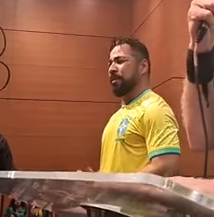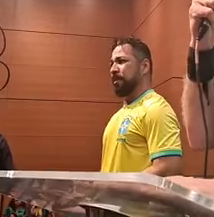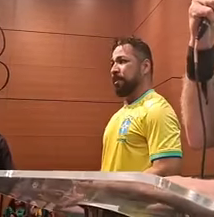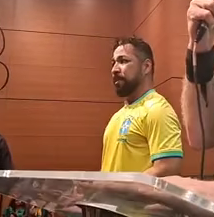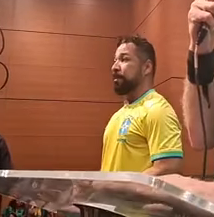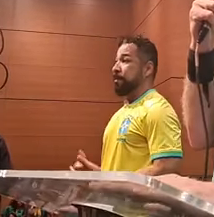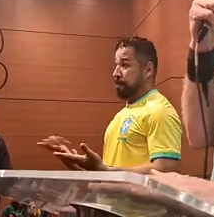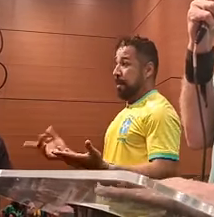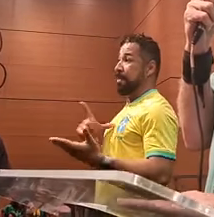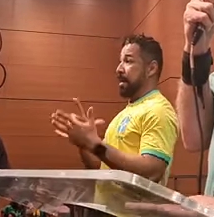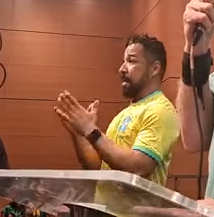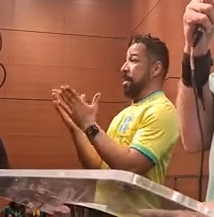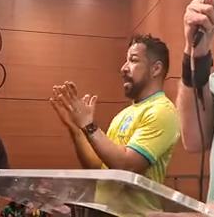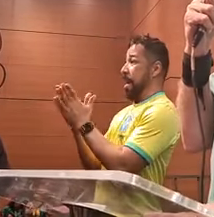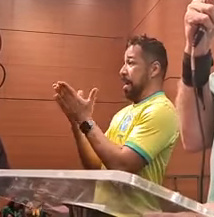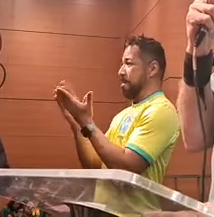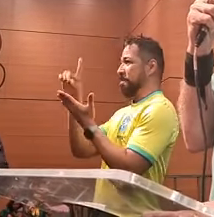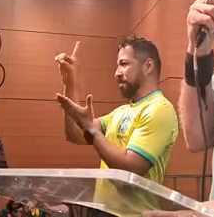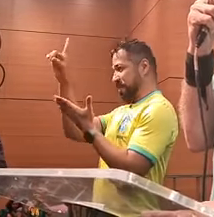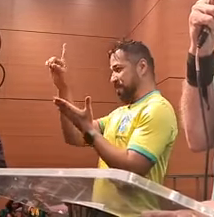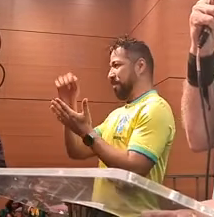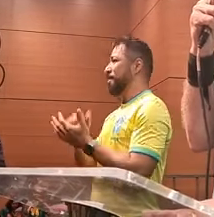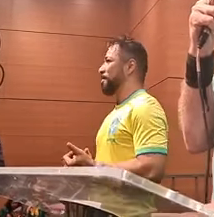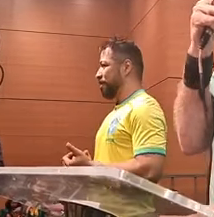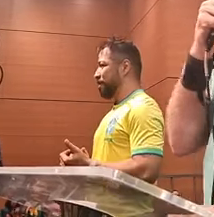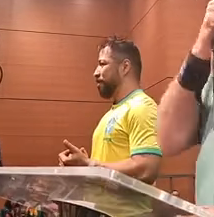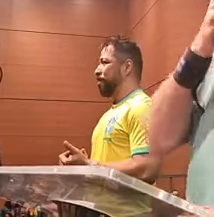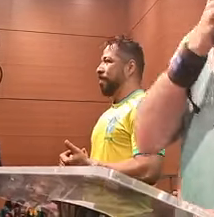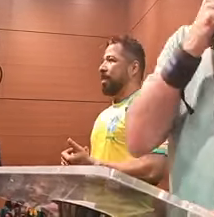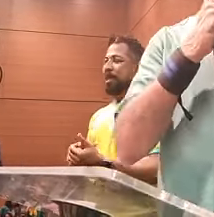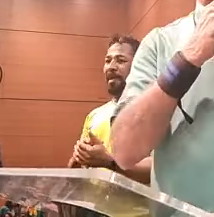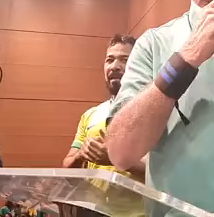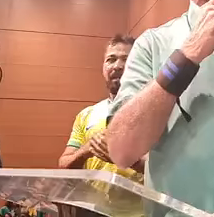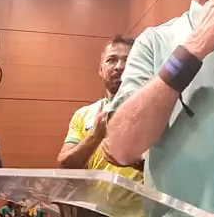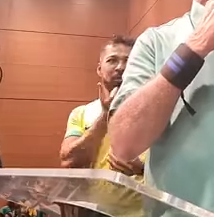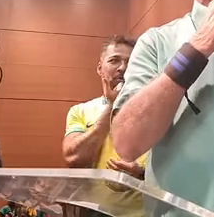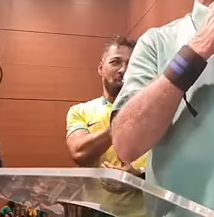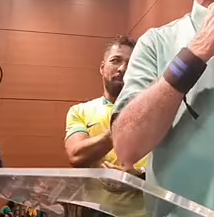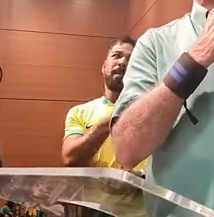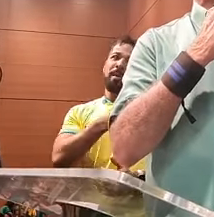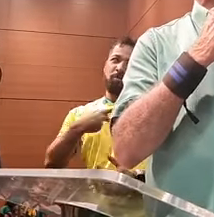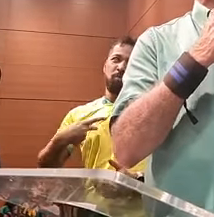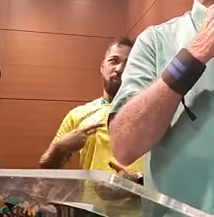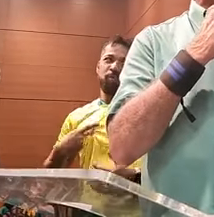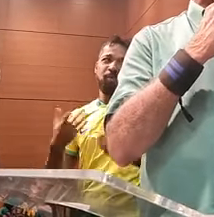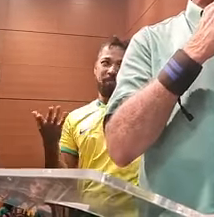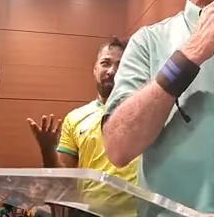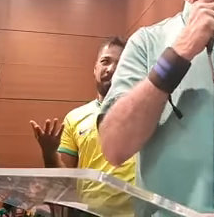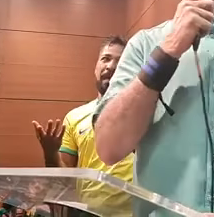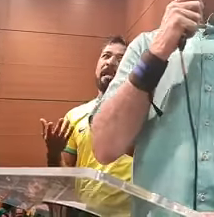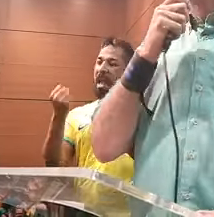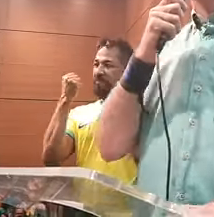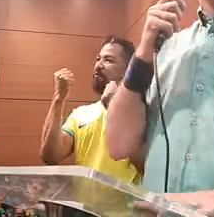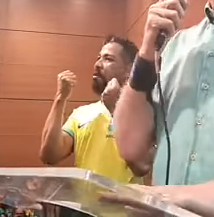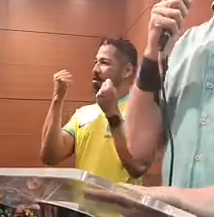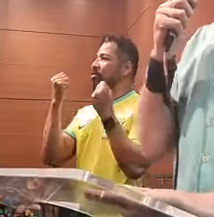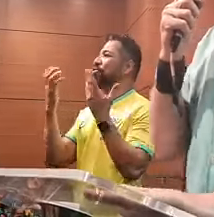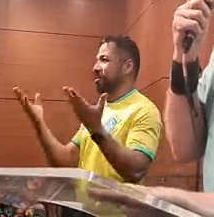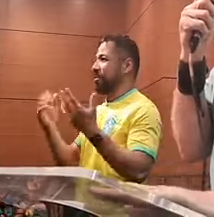também. E tem uma passagem de liberdade. Me pergunto o perguntador de Valadão. Essa é